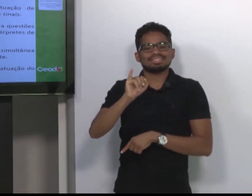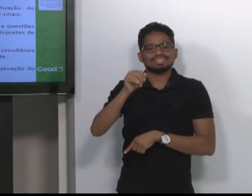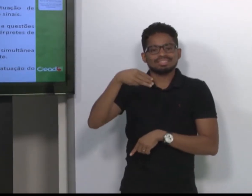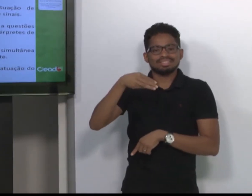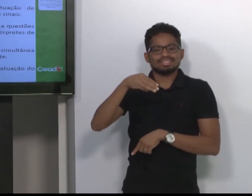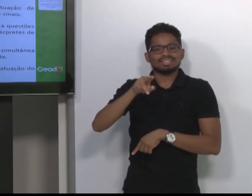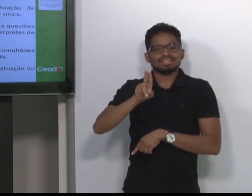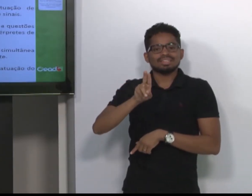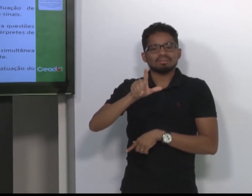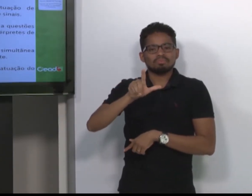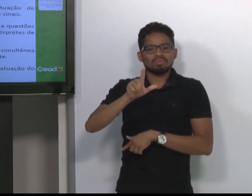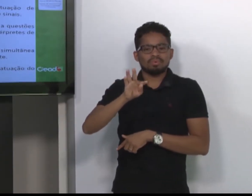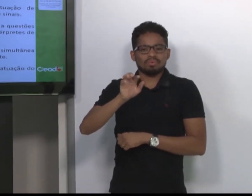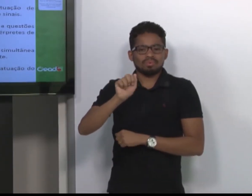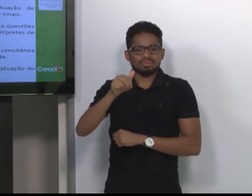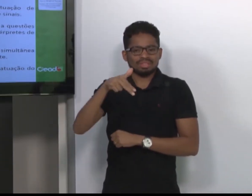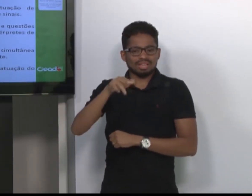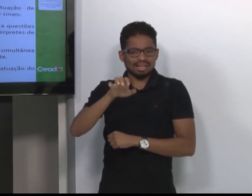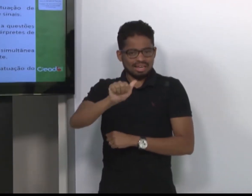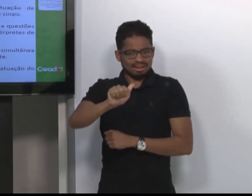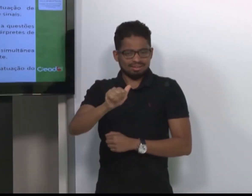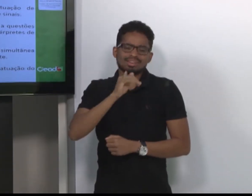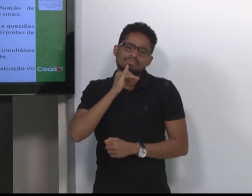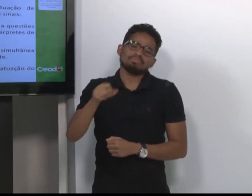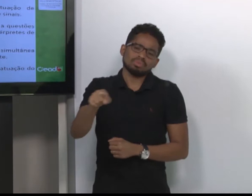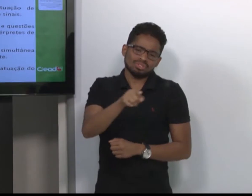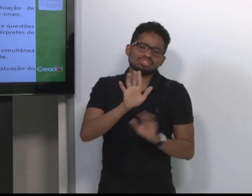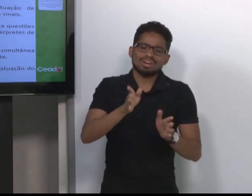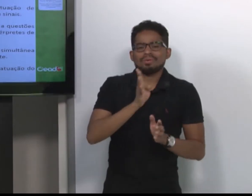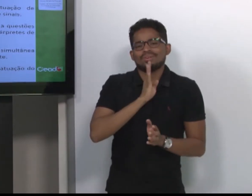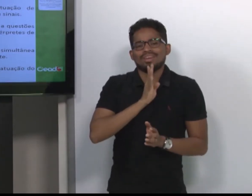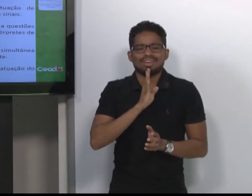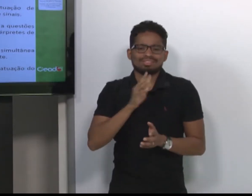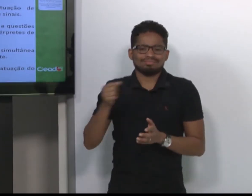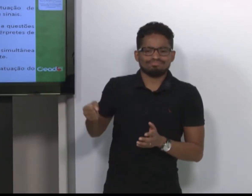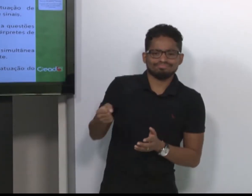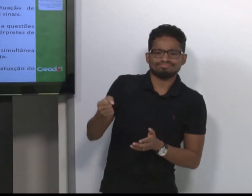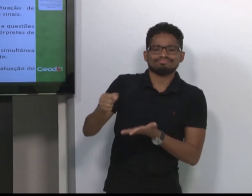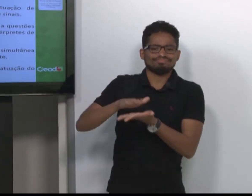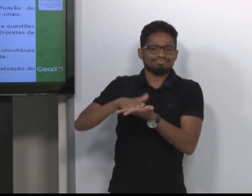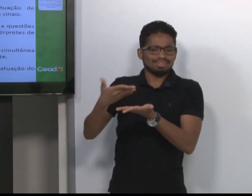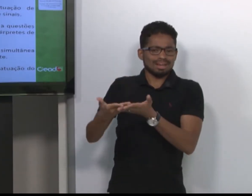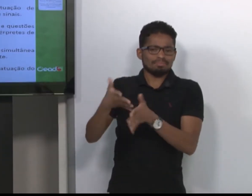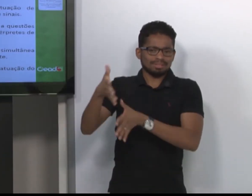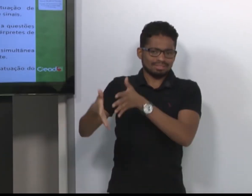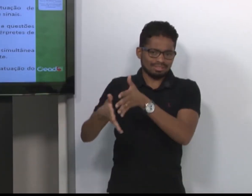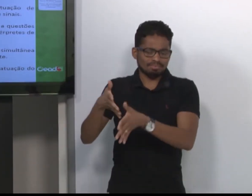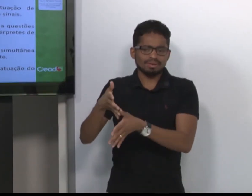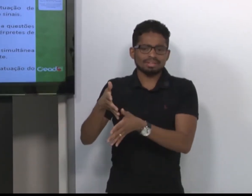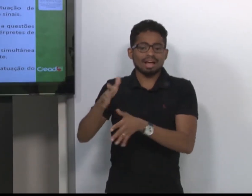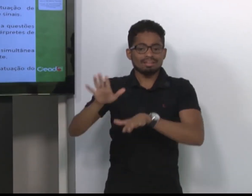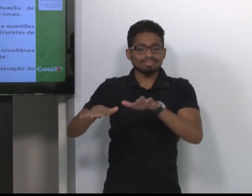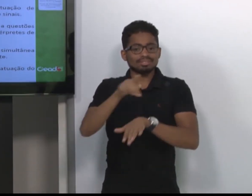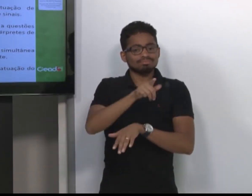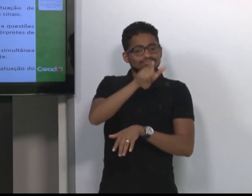tradução simultânea. Vocês já conhecem como se dá. Há a presença